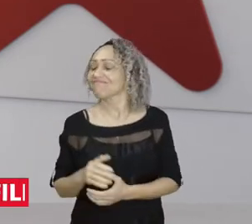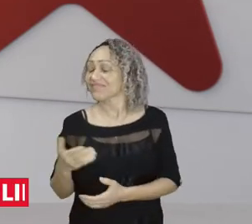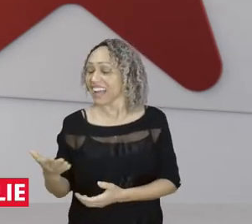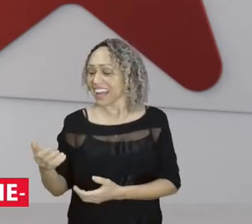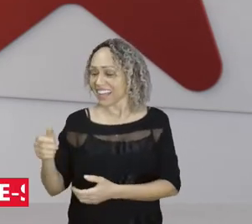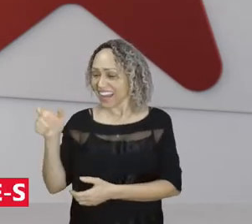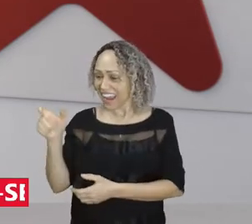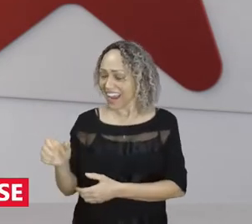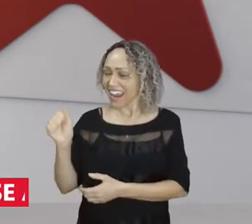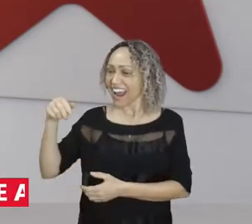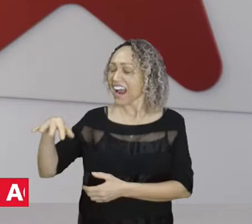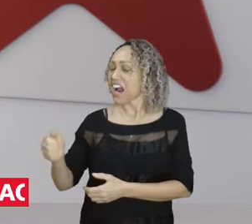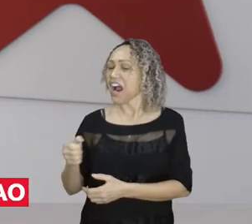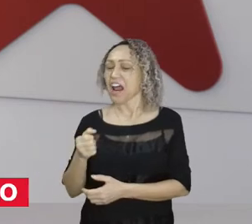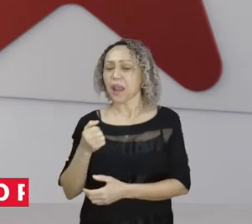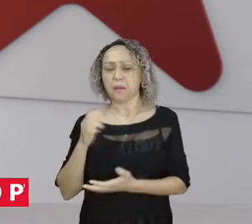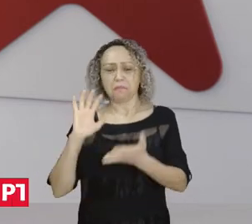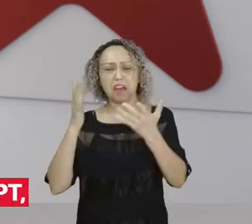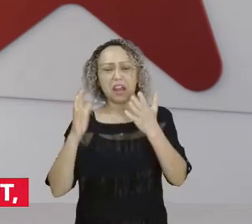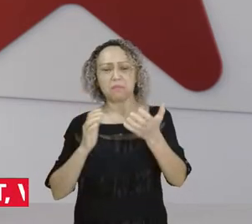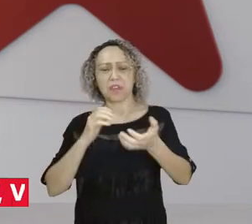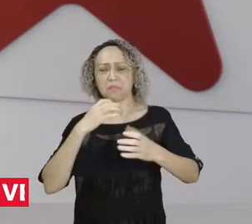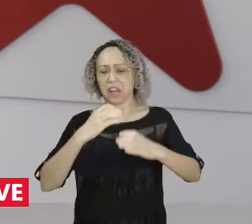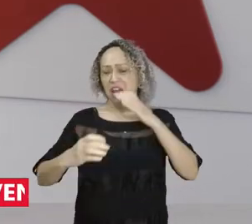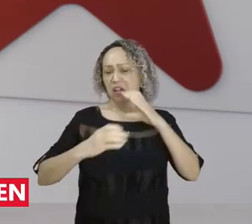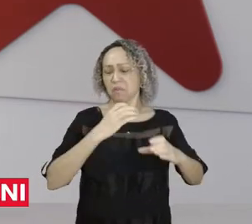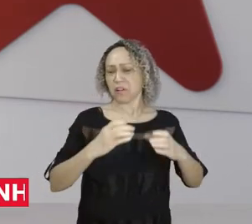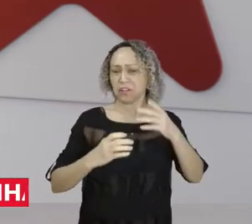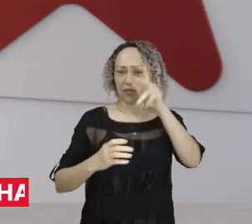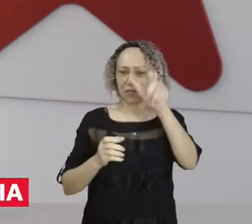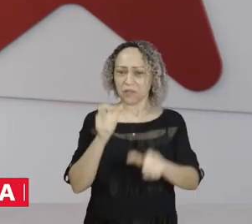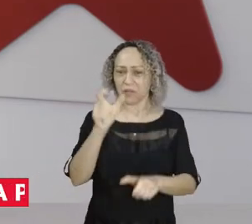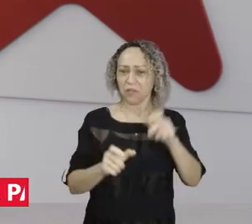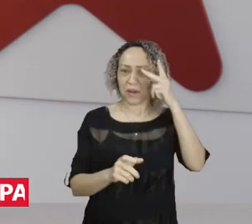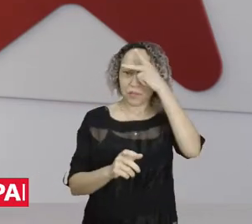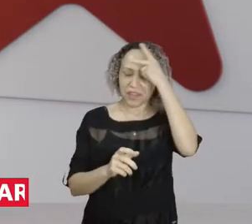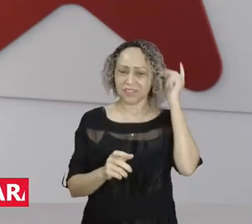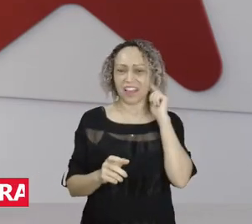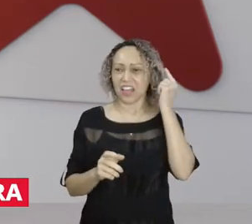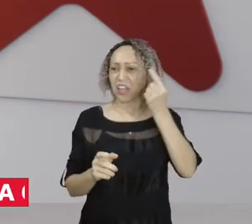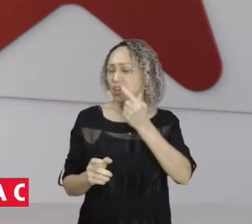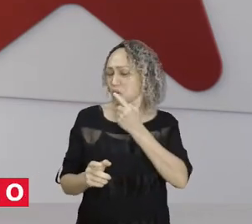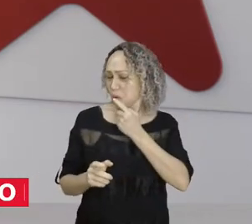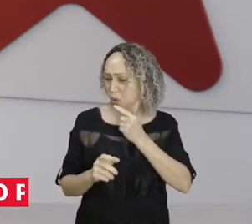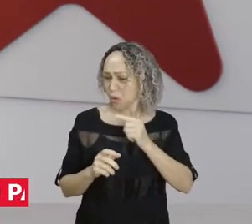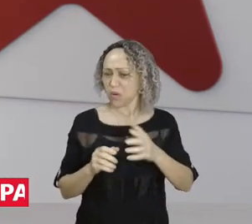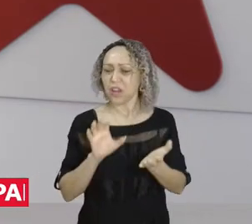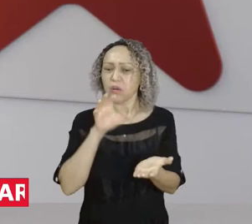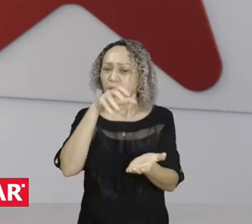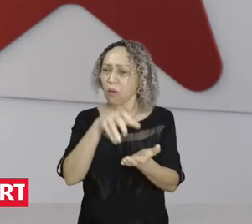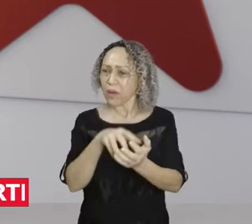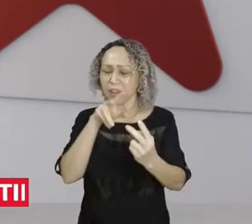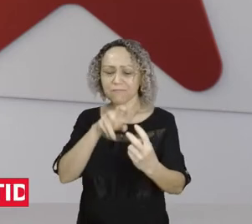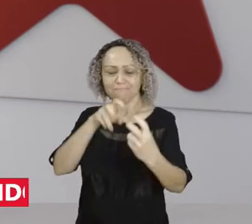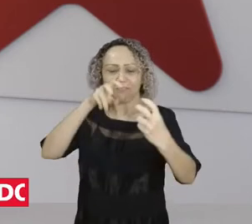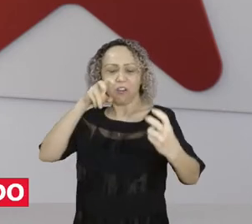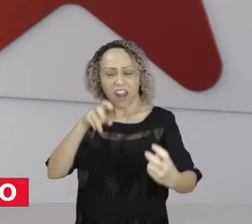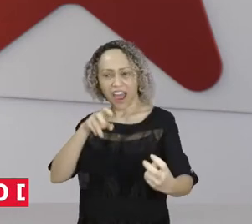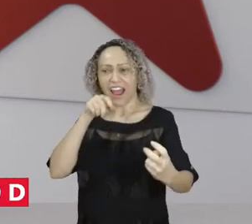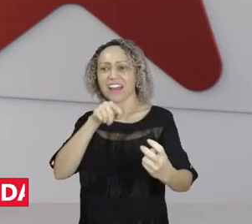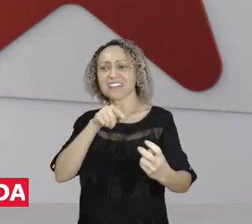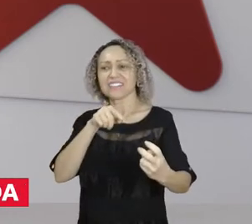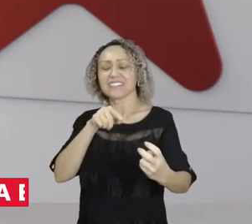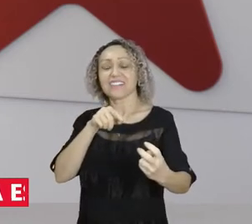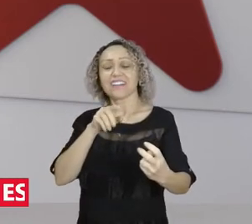parabéns pela comunicação, as pessoas surdas, que são aí super atuantes, né? É um comitê digital, é um comitê online, mas